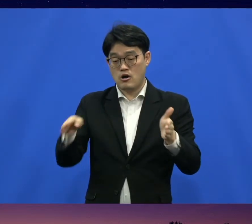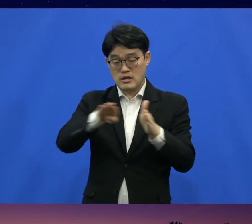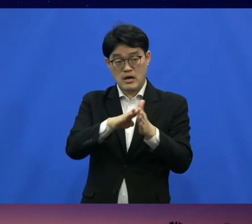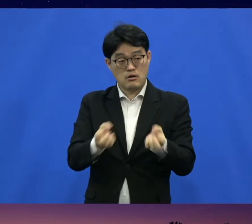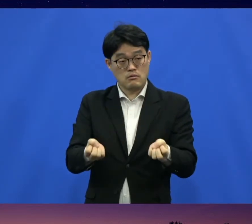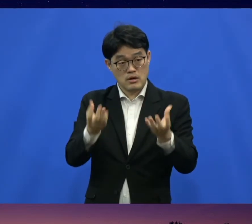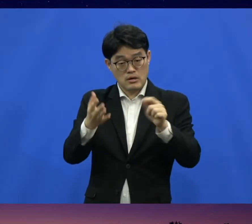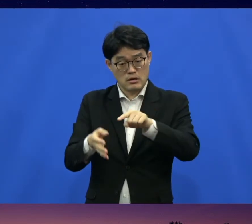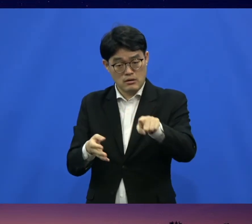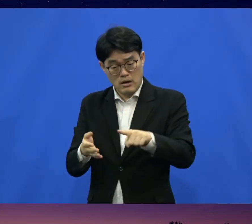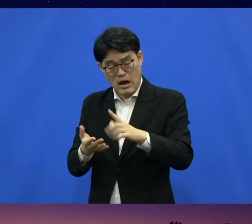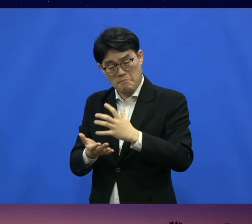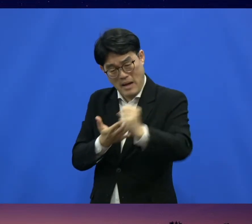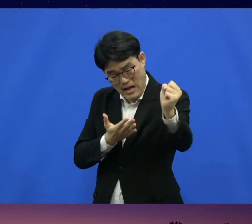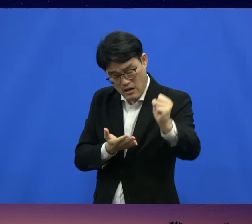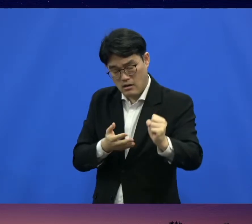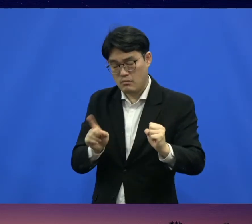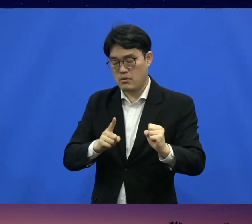충격적인 일이에요. 나중에